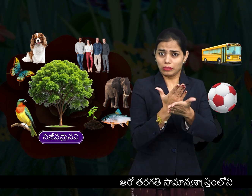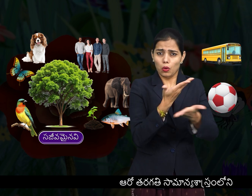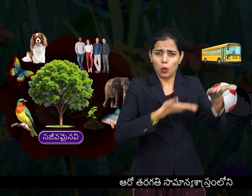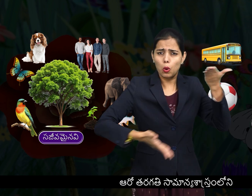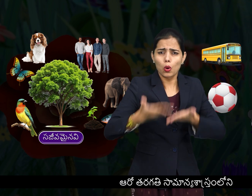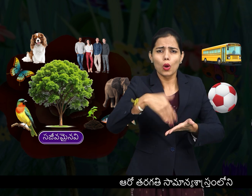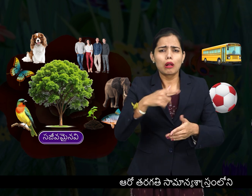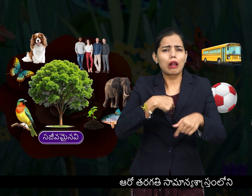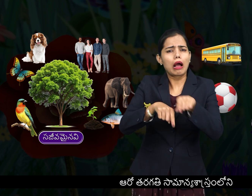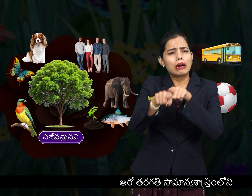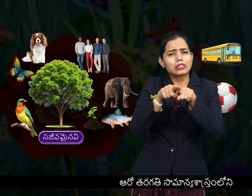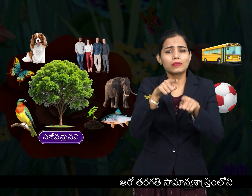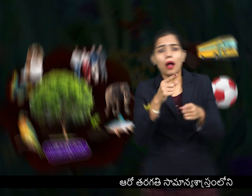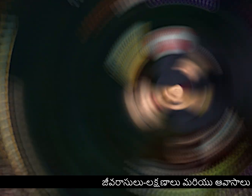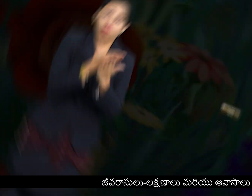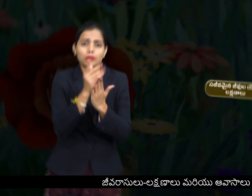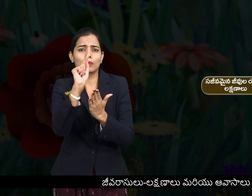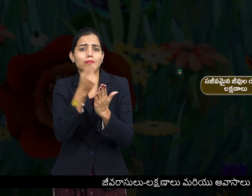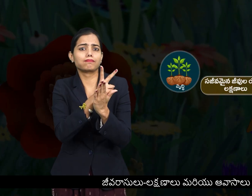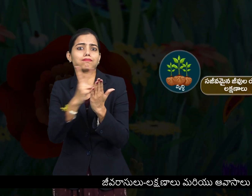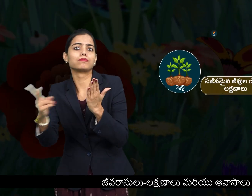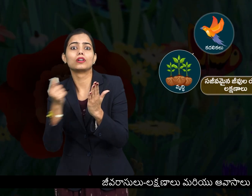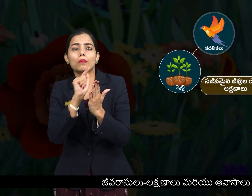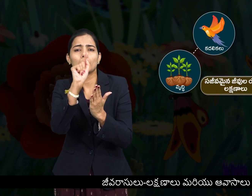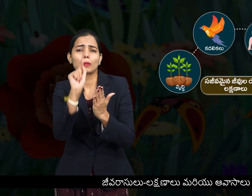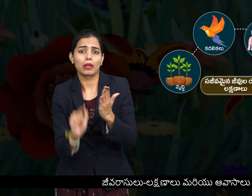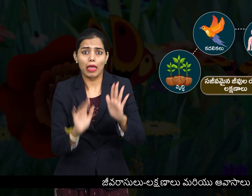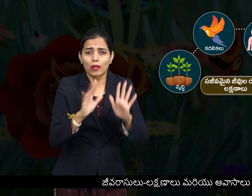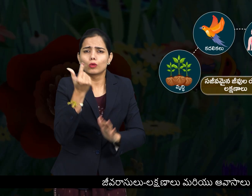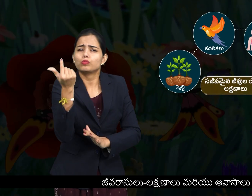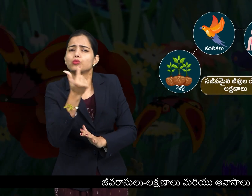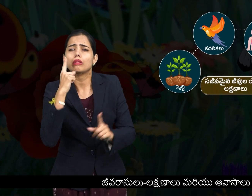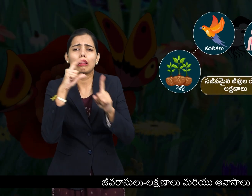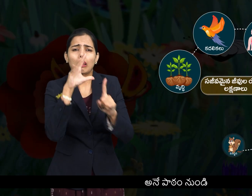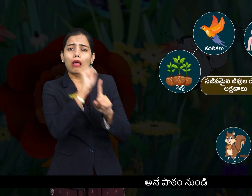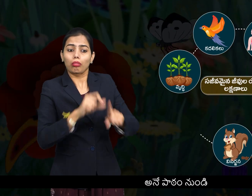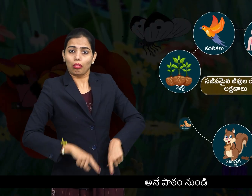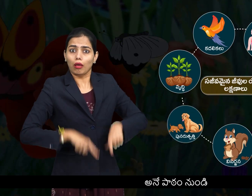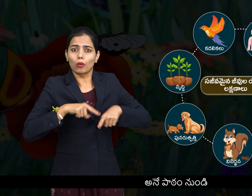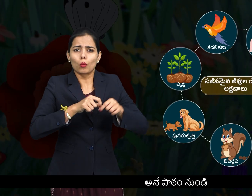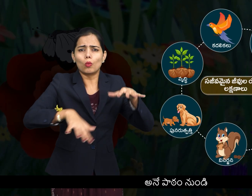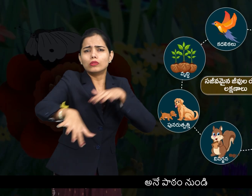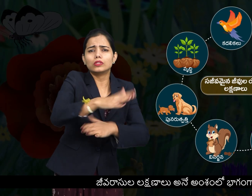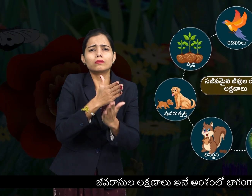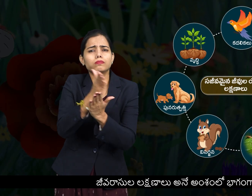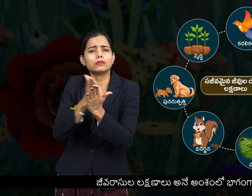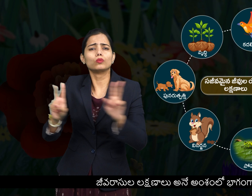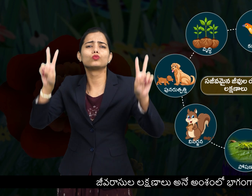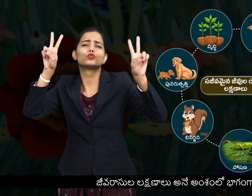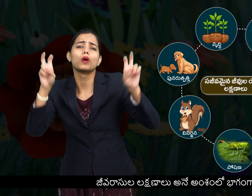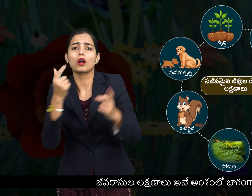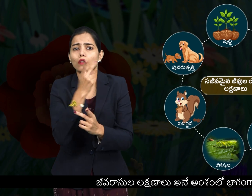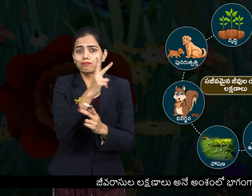6వ తరగతి సామాన్య శాస్త్రంలోని జీవరాశులు, లక్షణాలు మరియు ఆవాసాలు అనే పాఠం నుండి